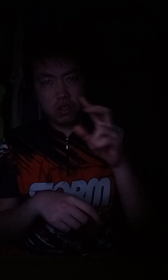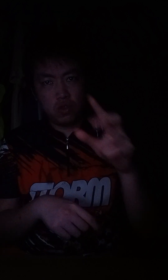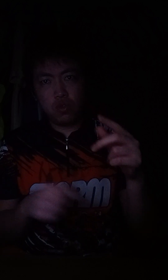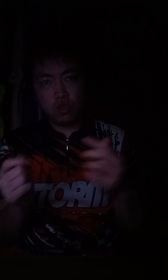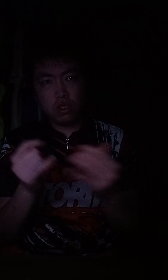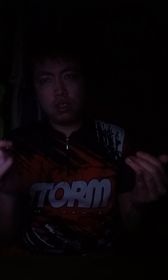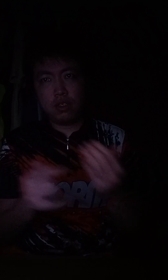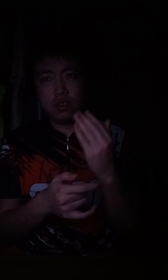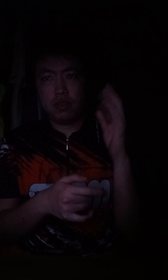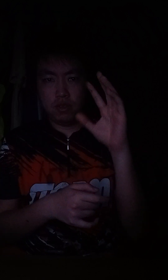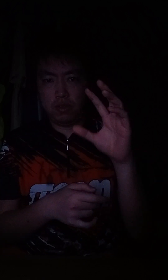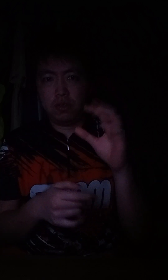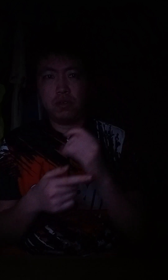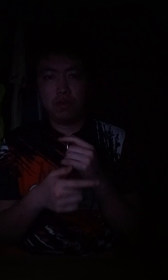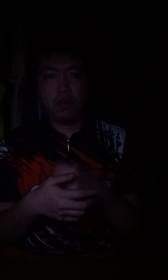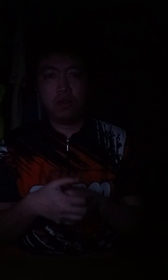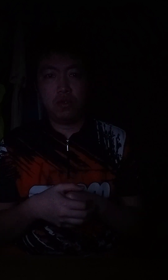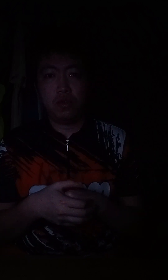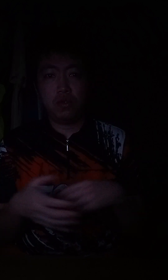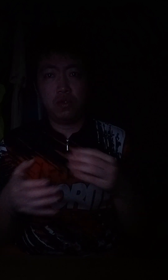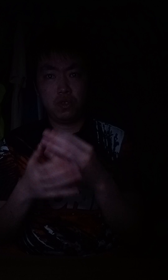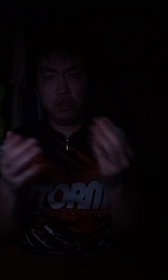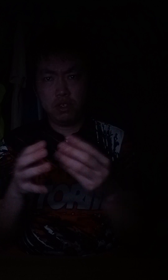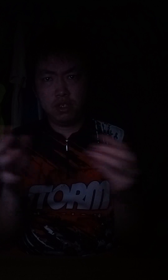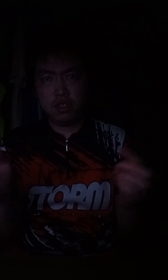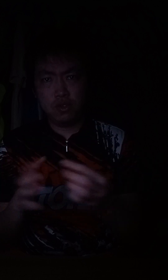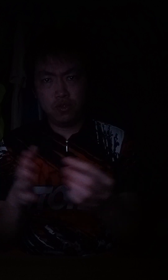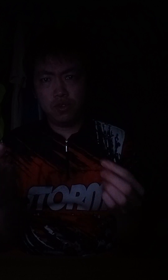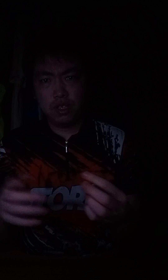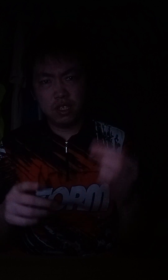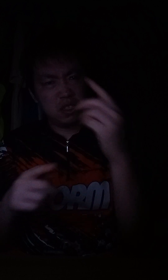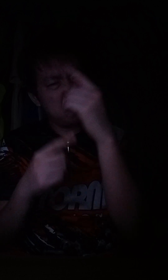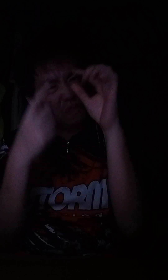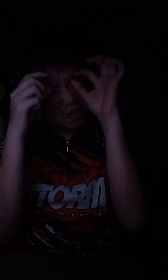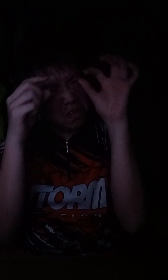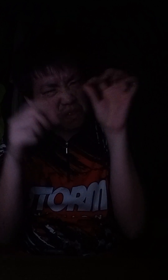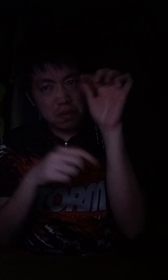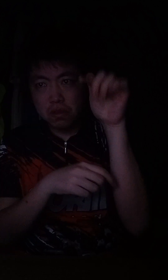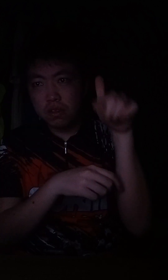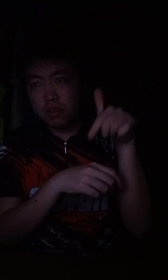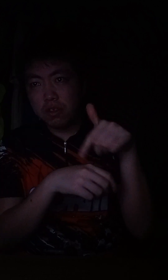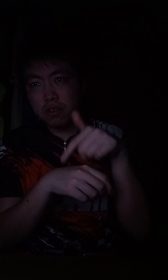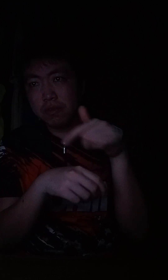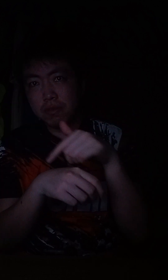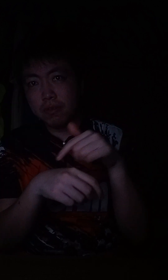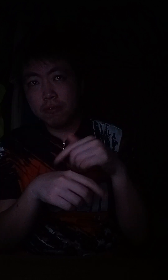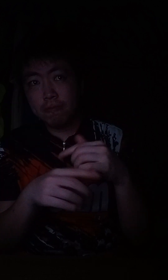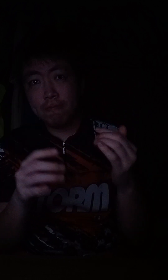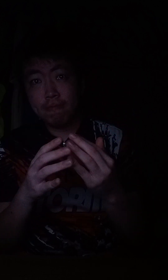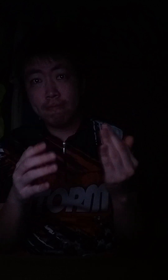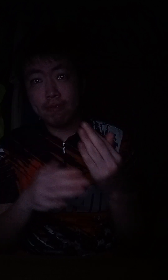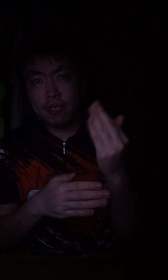설치되어 있습니다. 하지만 이 빈 공간을 통해 불법 촬영이 전국적으로 잇따르면서 이용자들은 불안해하고